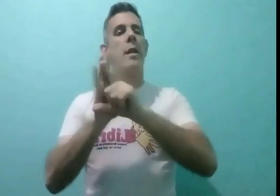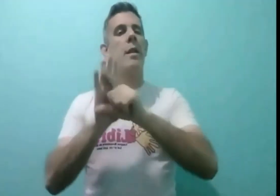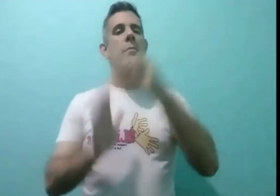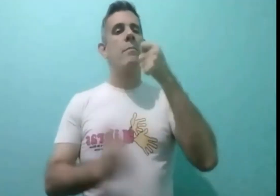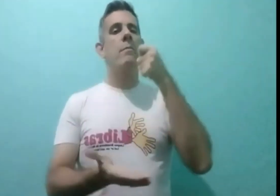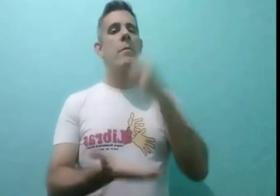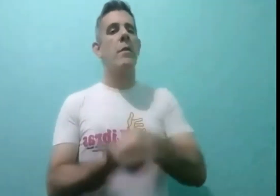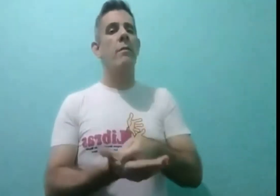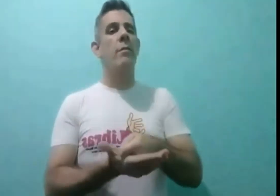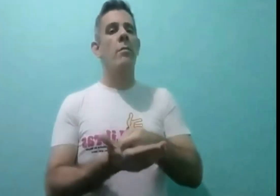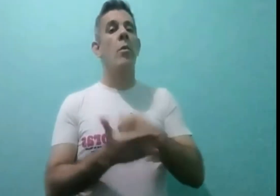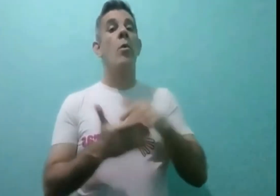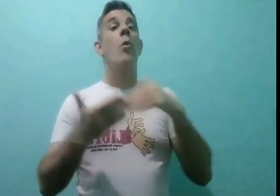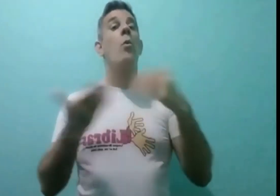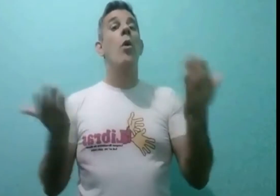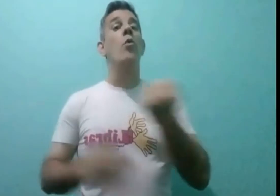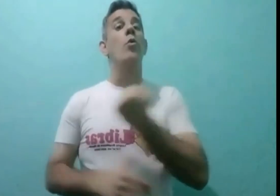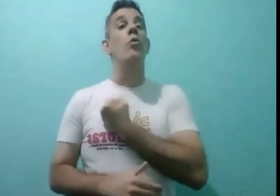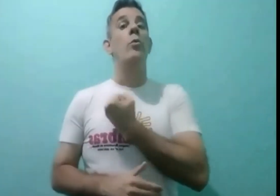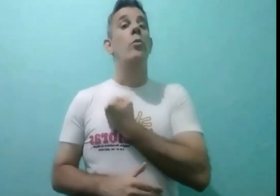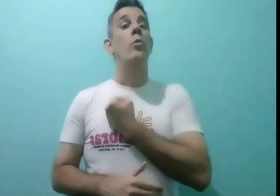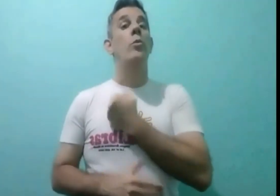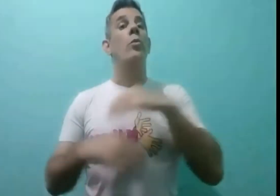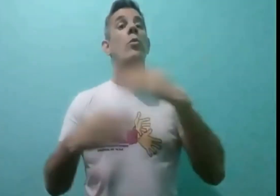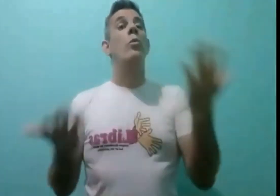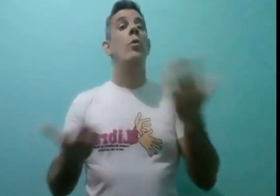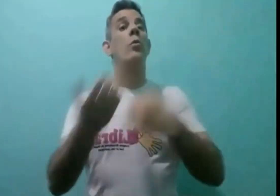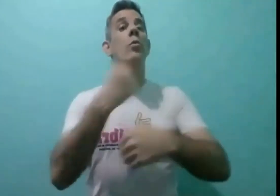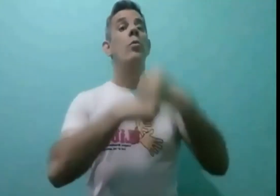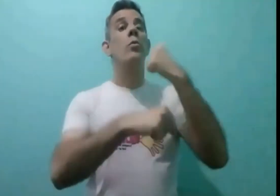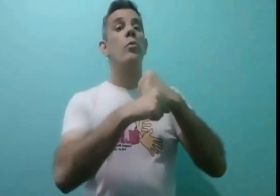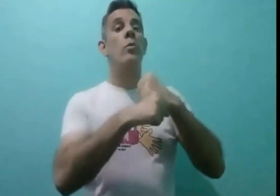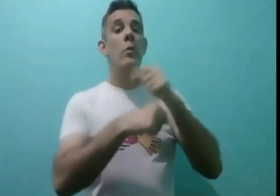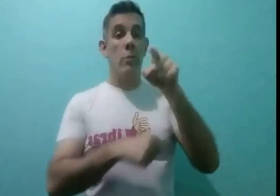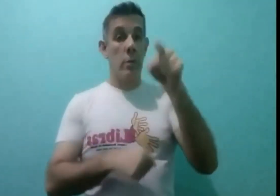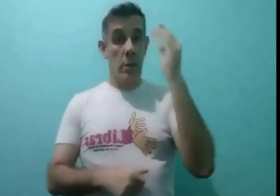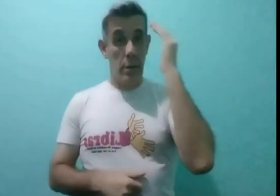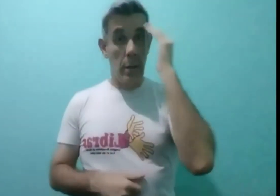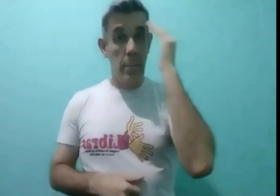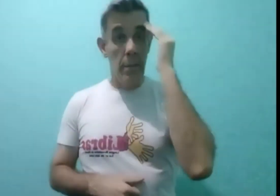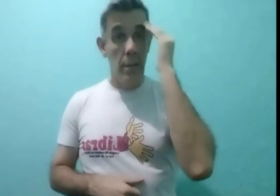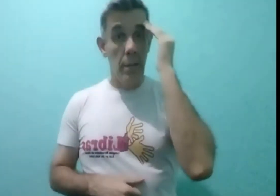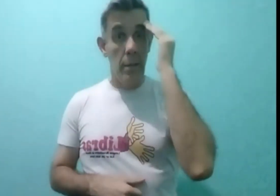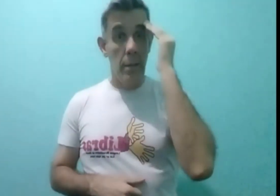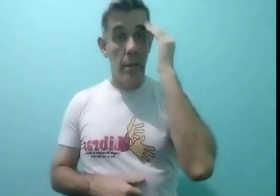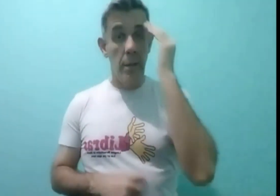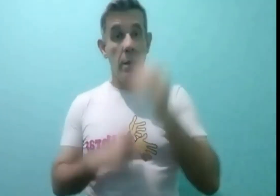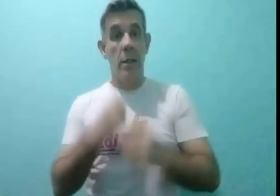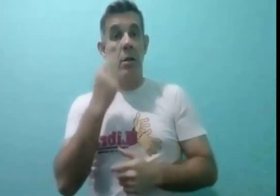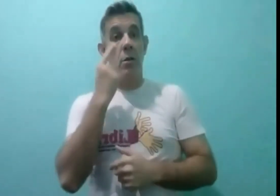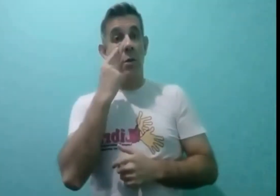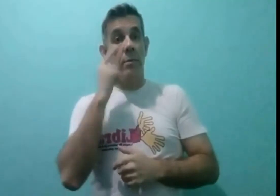Então é importante termos essa lei que obriga a utilização da língua de sinais, que permite a utilização da língua de sinais.